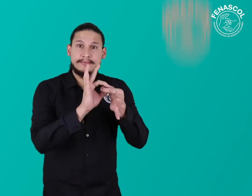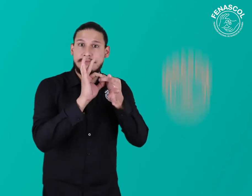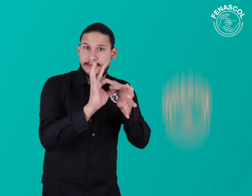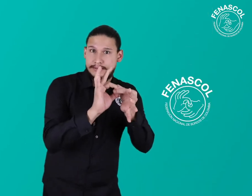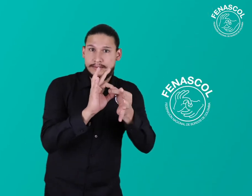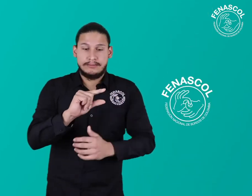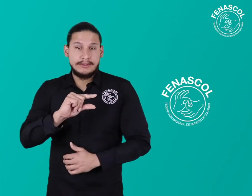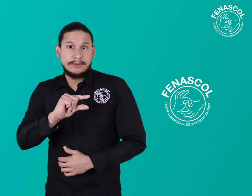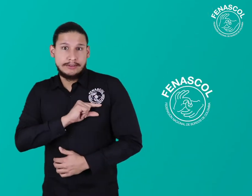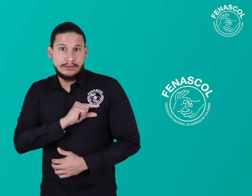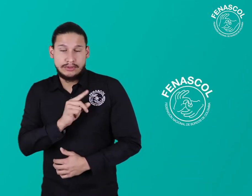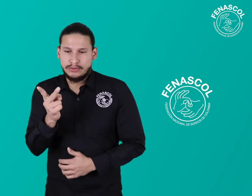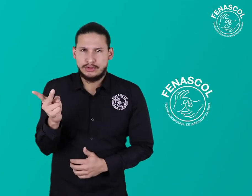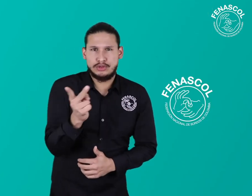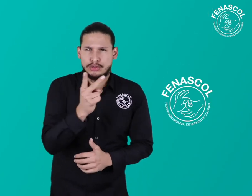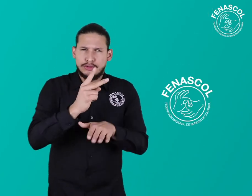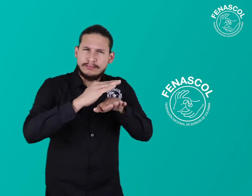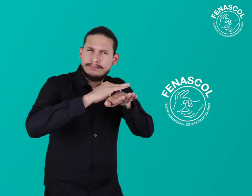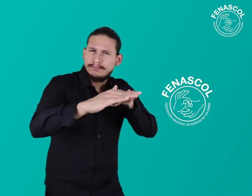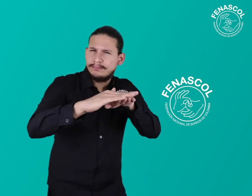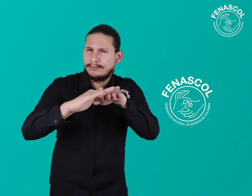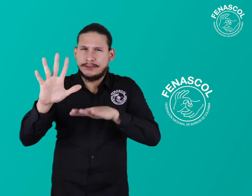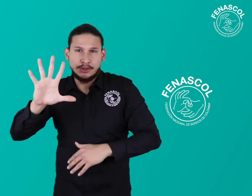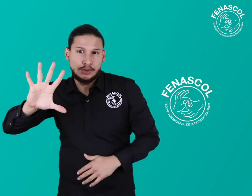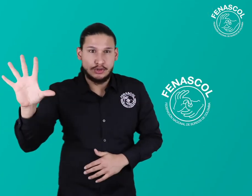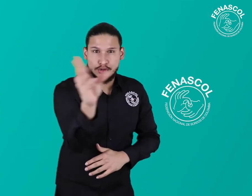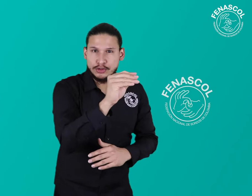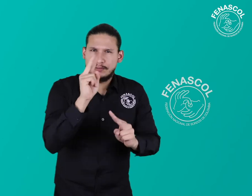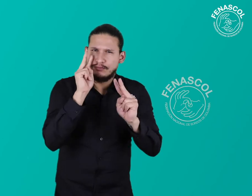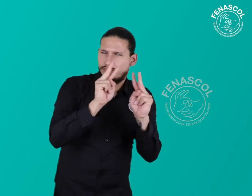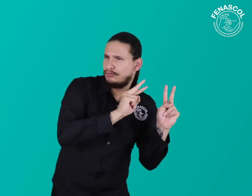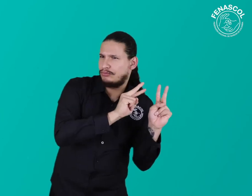Fenascol e Insor, queremos invitarlos a ustedes a que nos sigan en el webinar